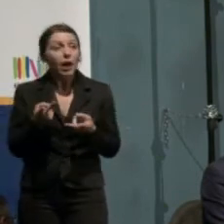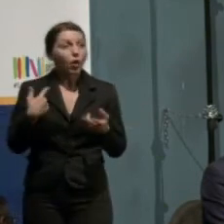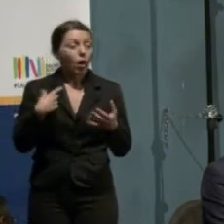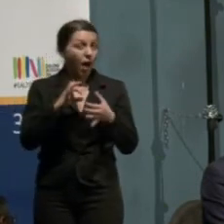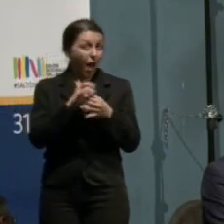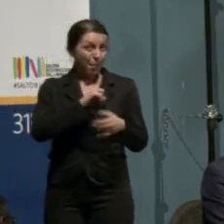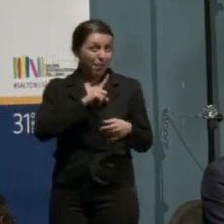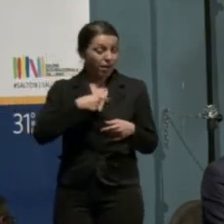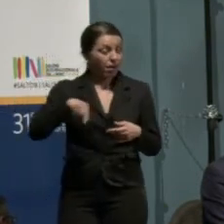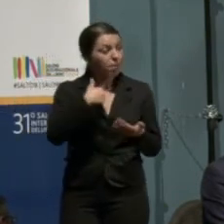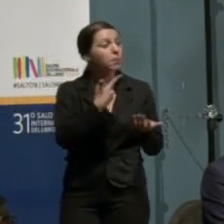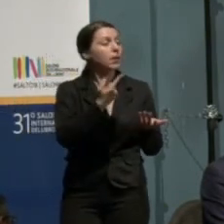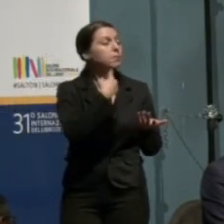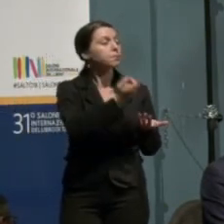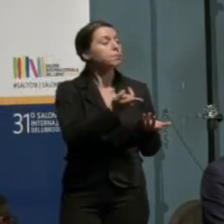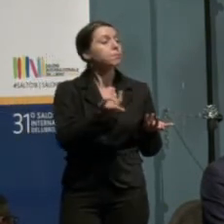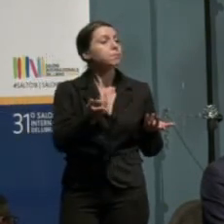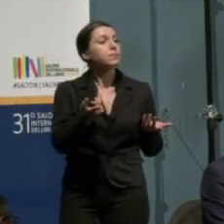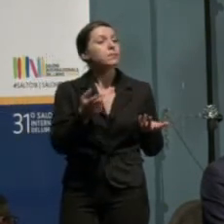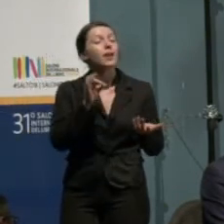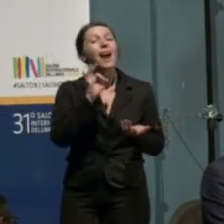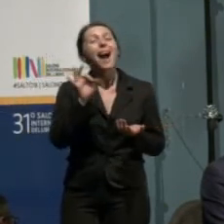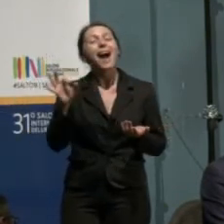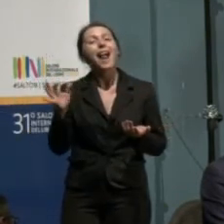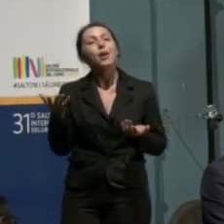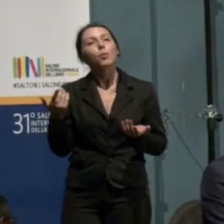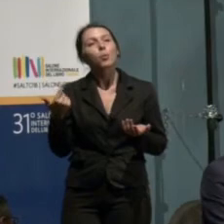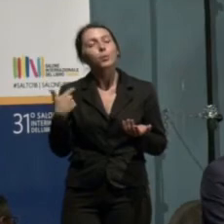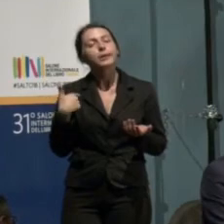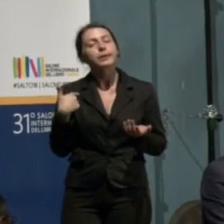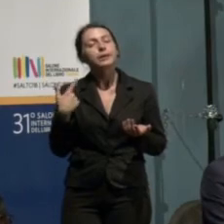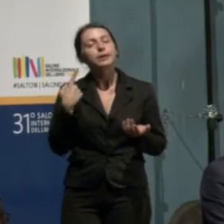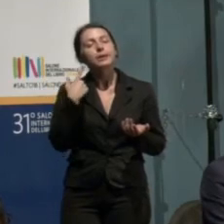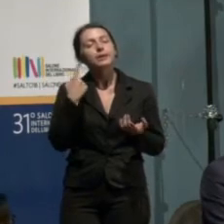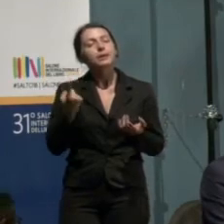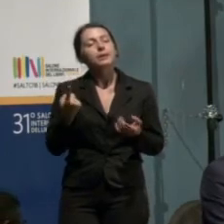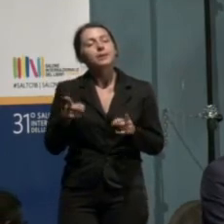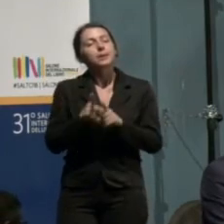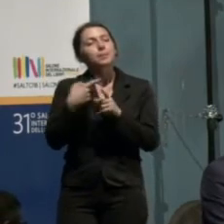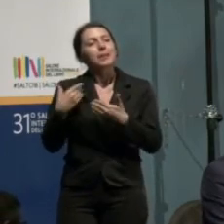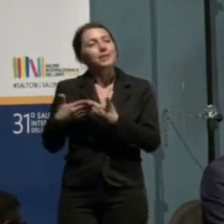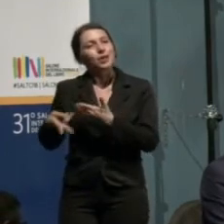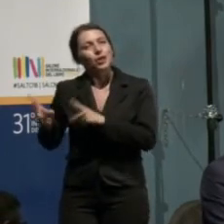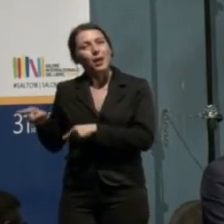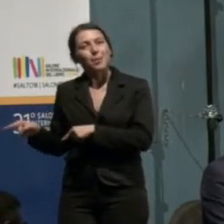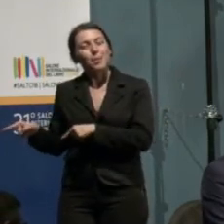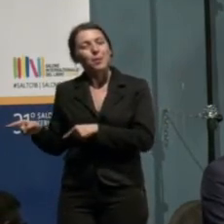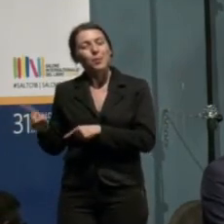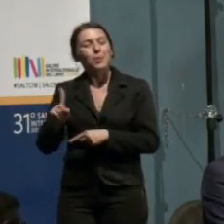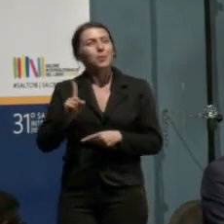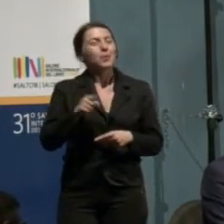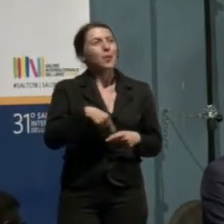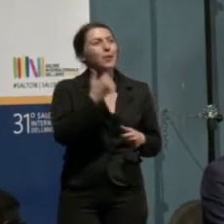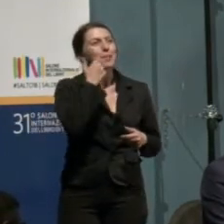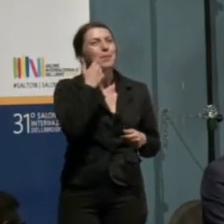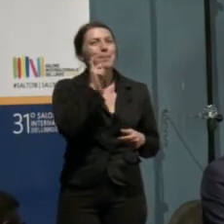ho detto io su certe cose mi sento più vicina a quelle mamme che ahimè alle mamme